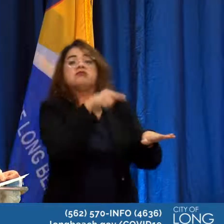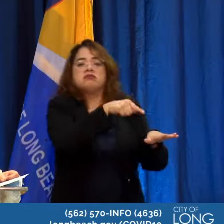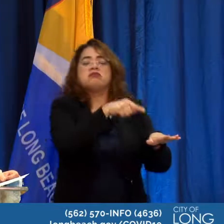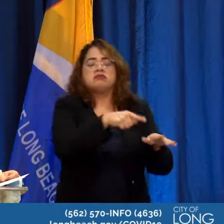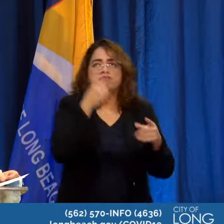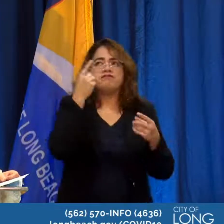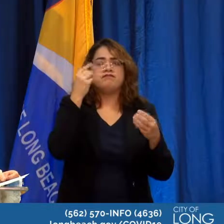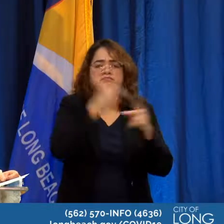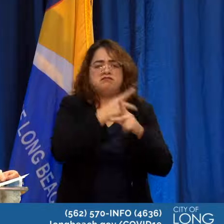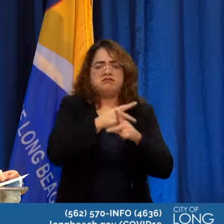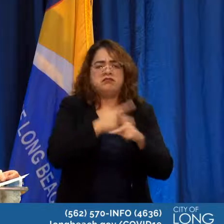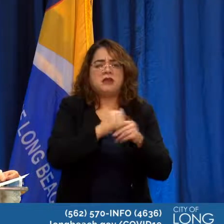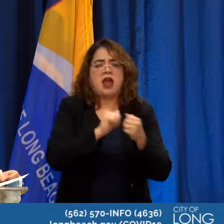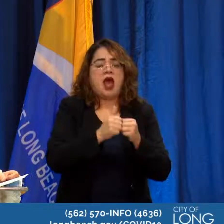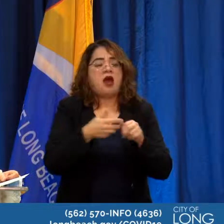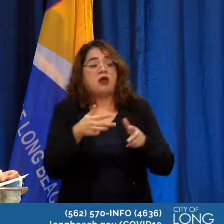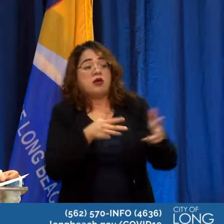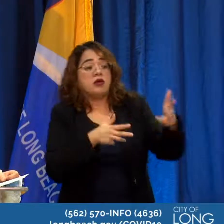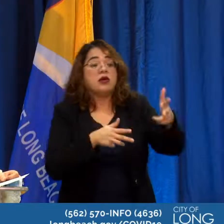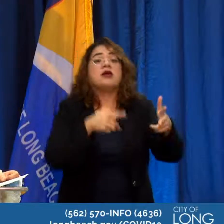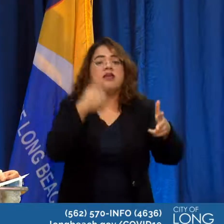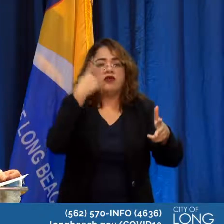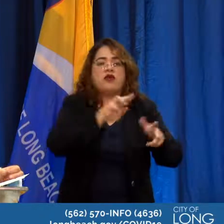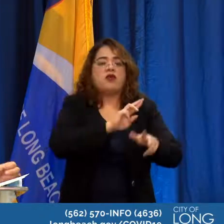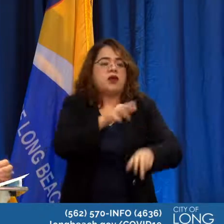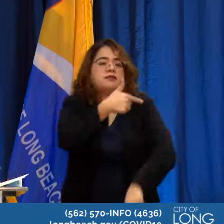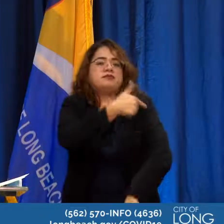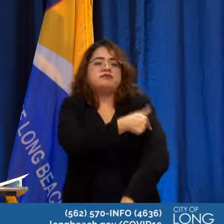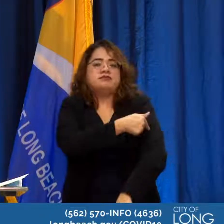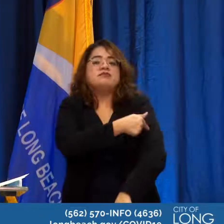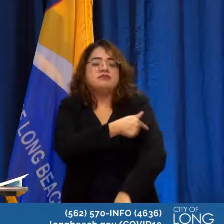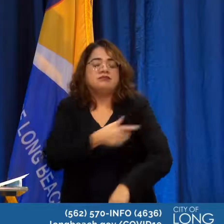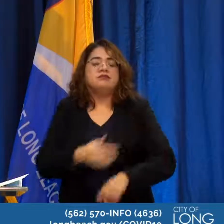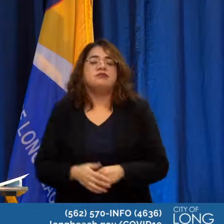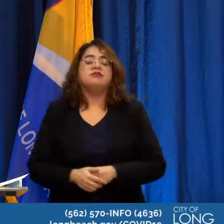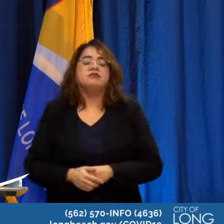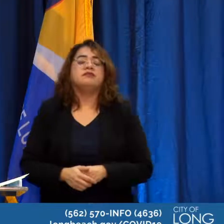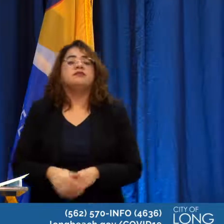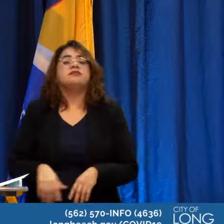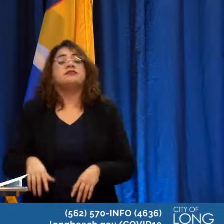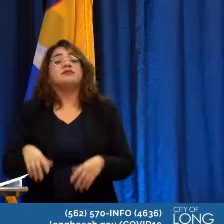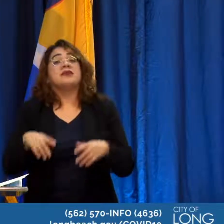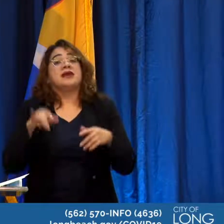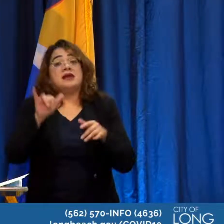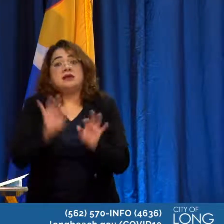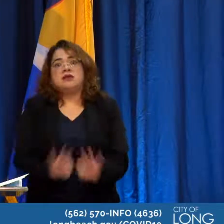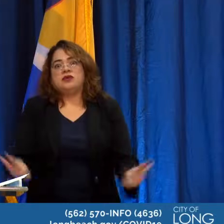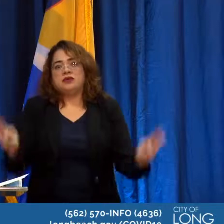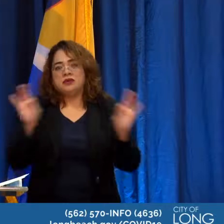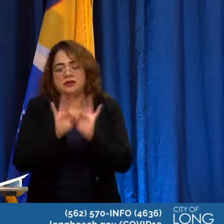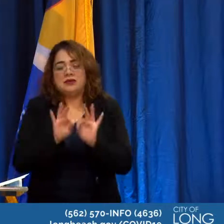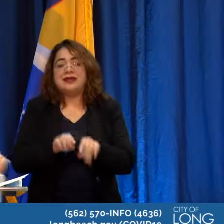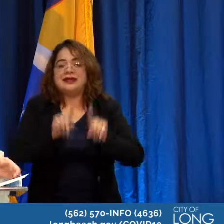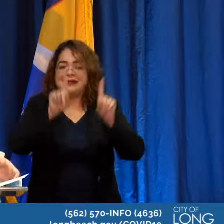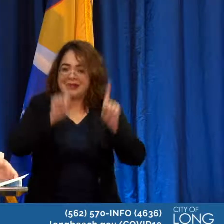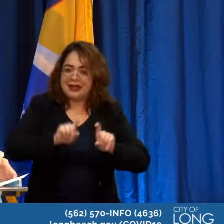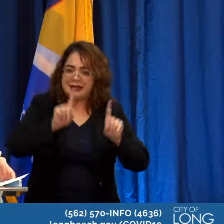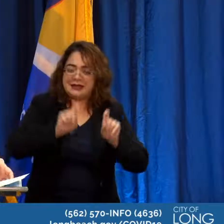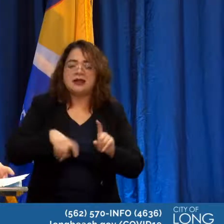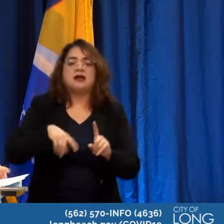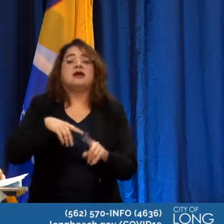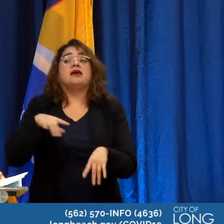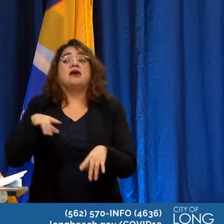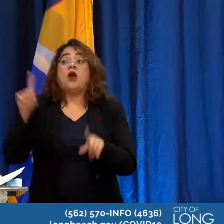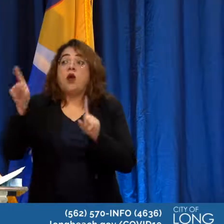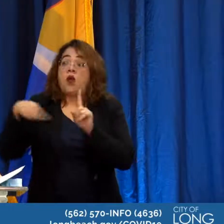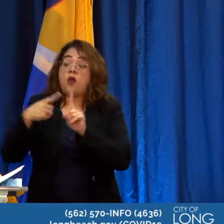dispensación. Así como hemos respondido a la creciente demanda de la necesidad de realizar pruebas, también responderemos